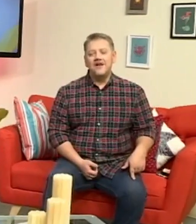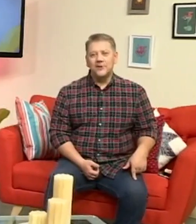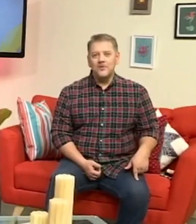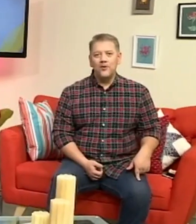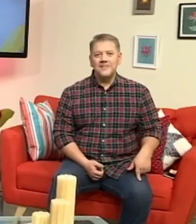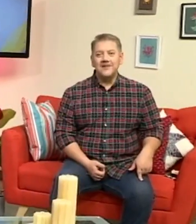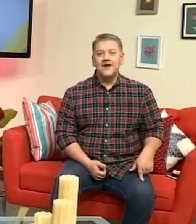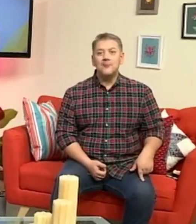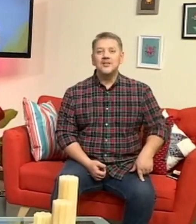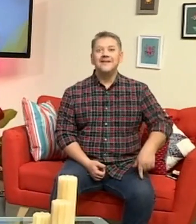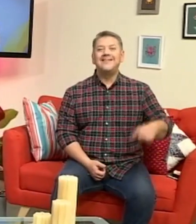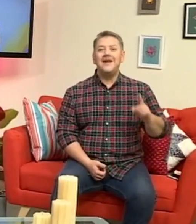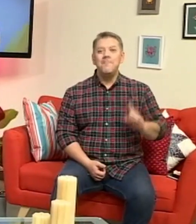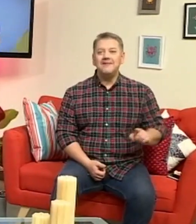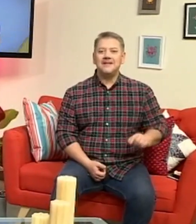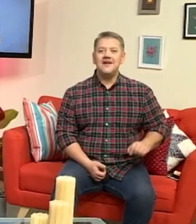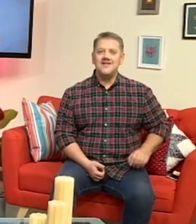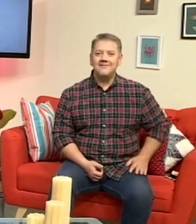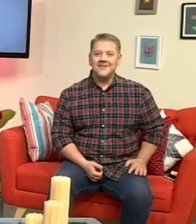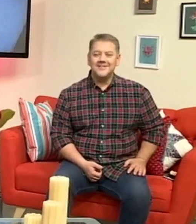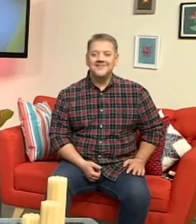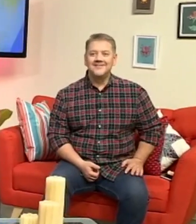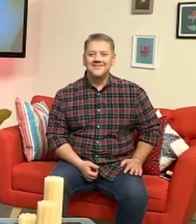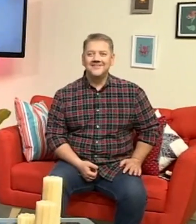edición semanal de Costa Rica Noticias.